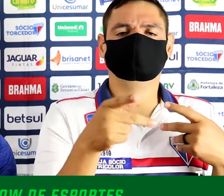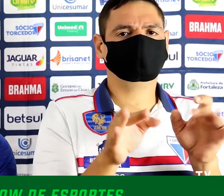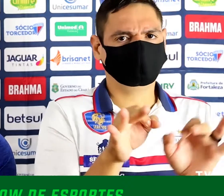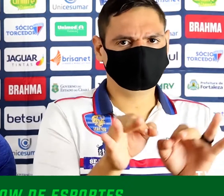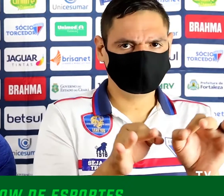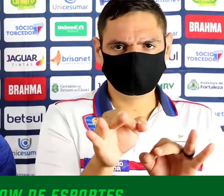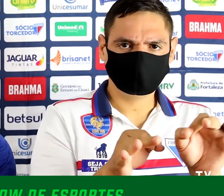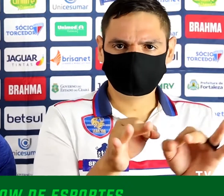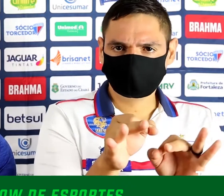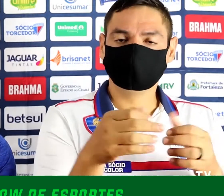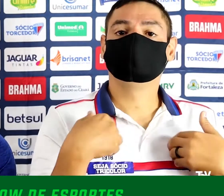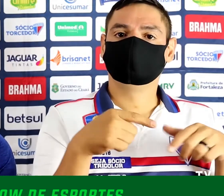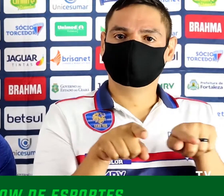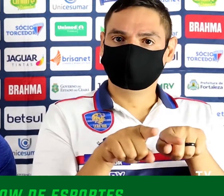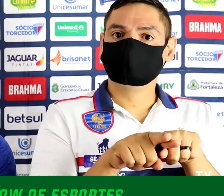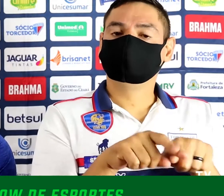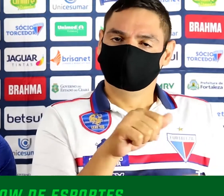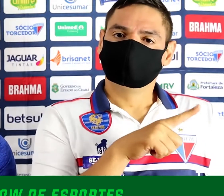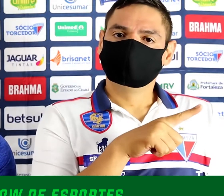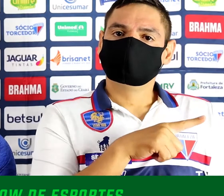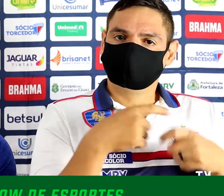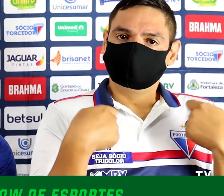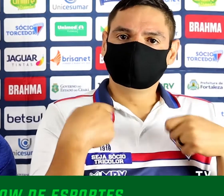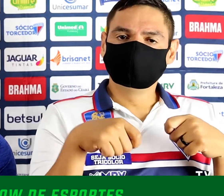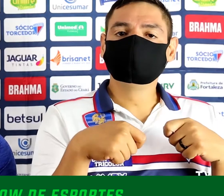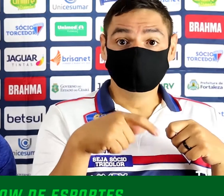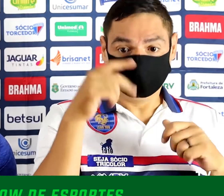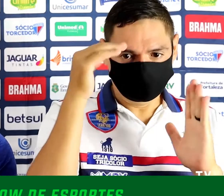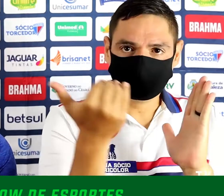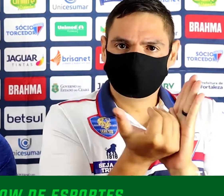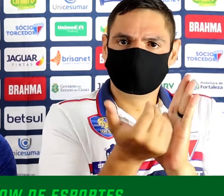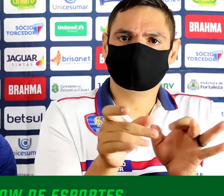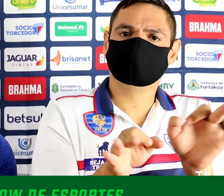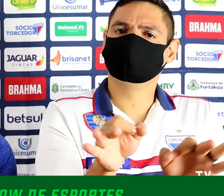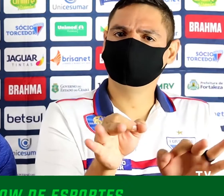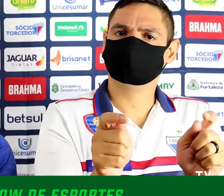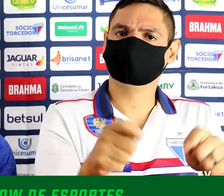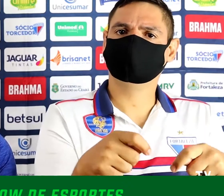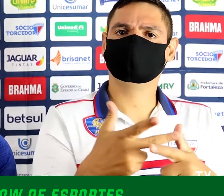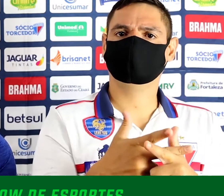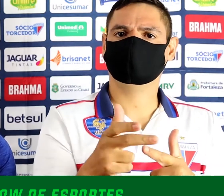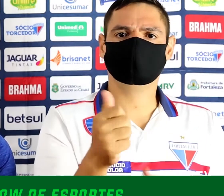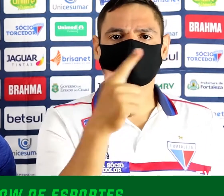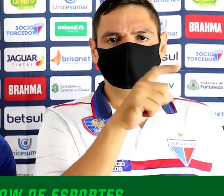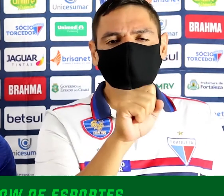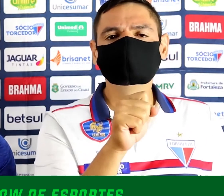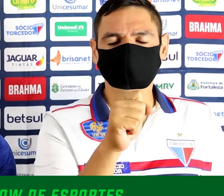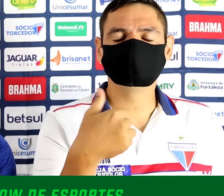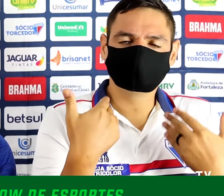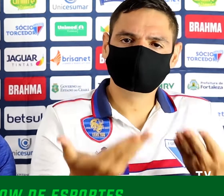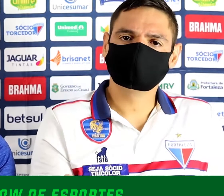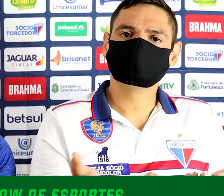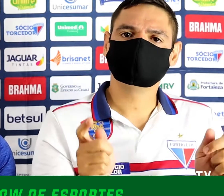né? Taticamente a gente tem que cumprir as funções para que a gente possa, né, sair vitorioso, então acho que esse é um dos caminhos